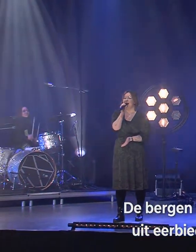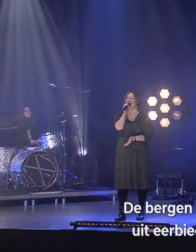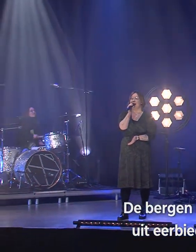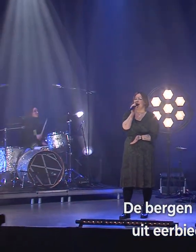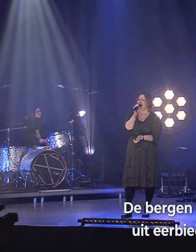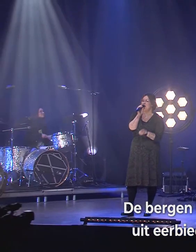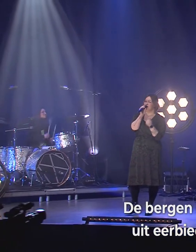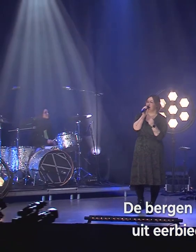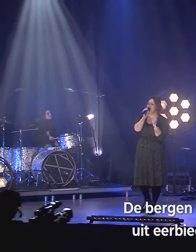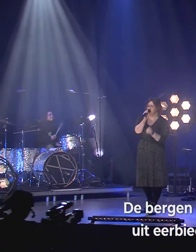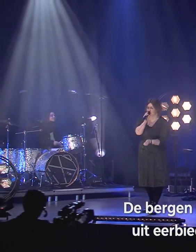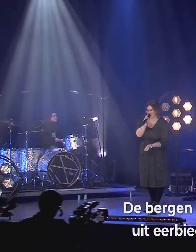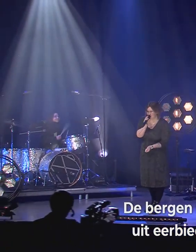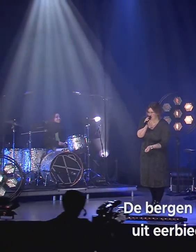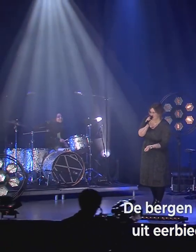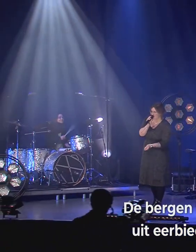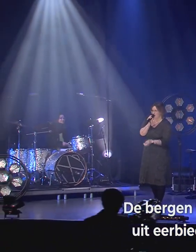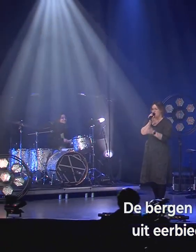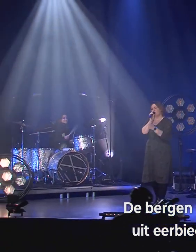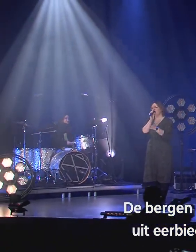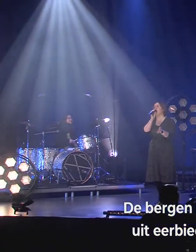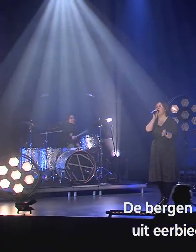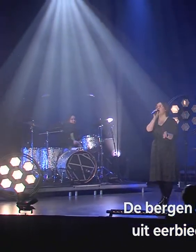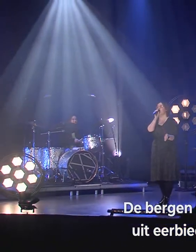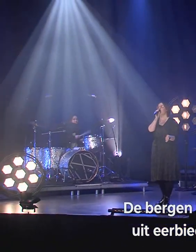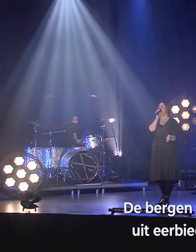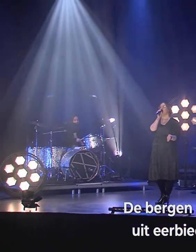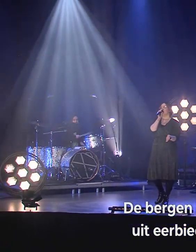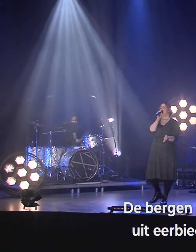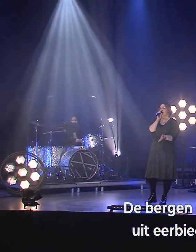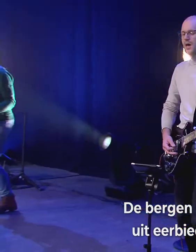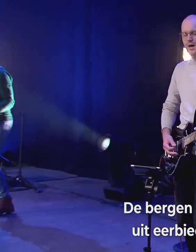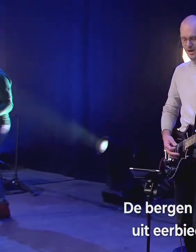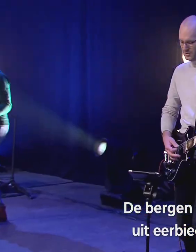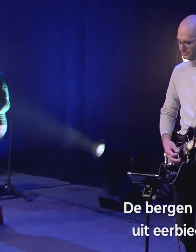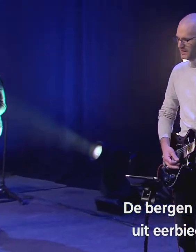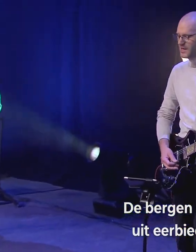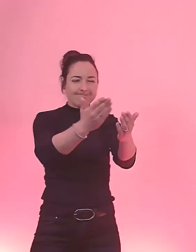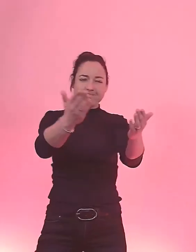haba heel goed meneer voor een